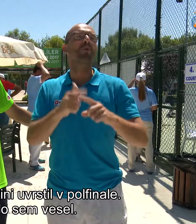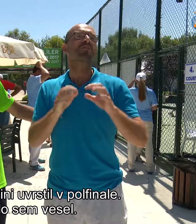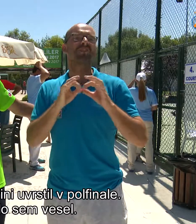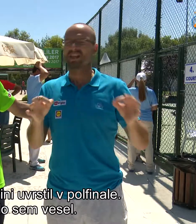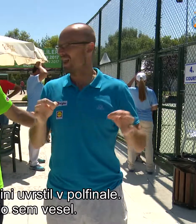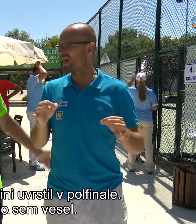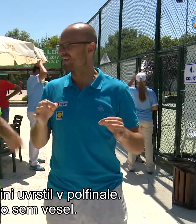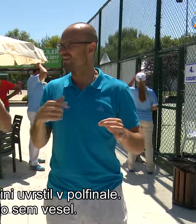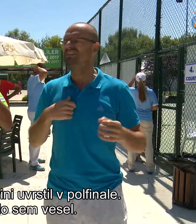Sem zelo vesel.